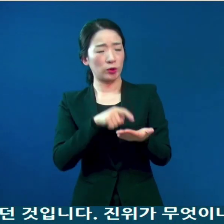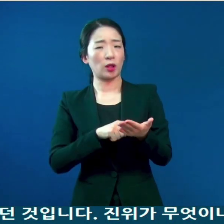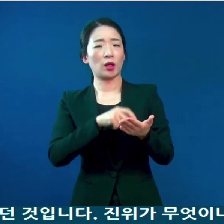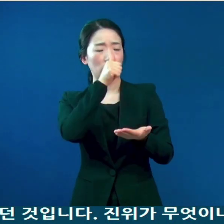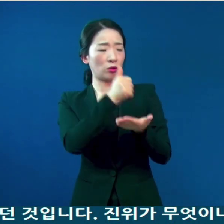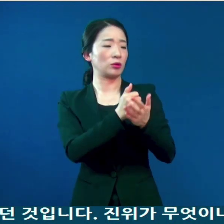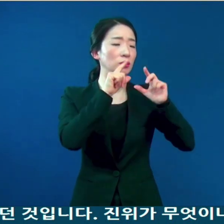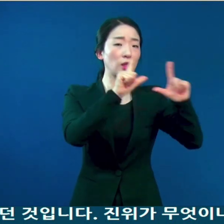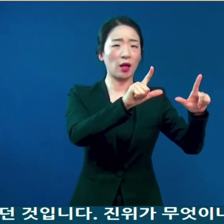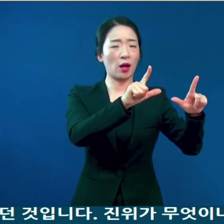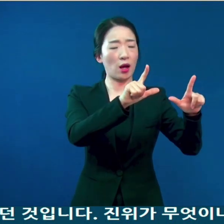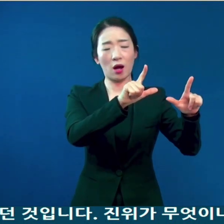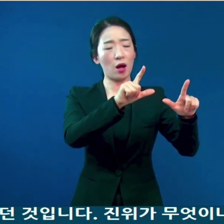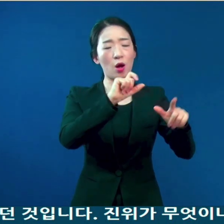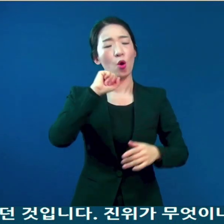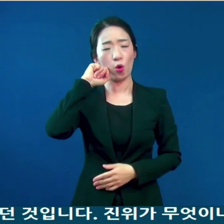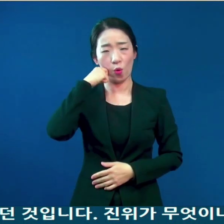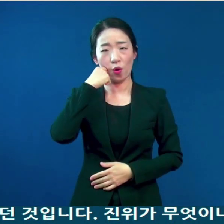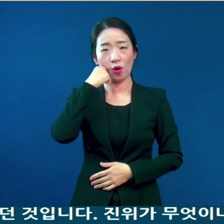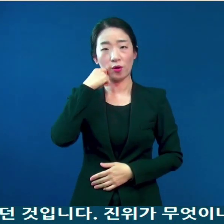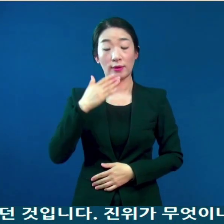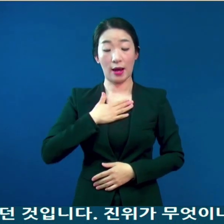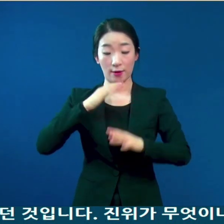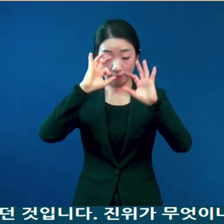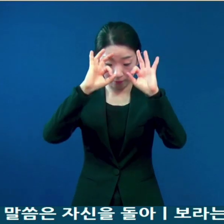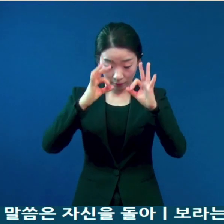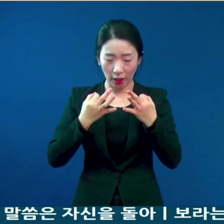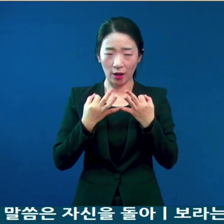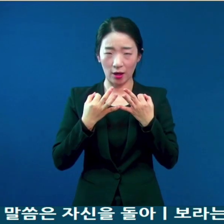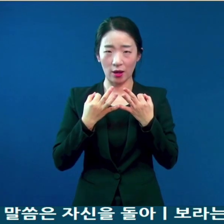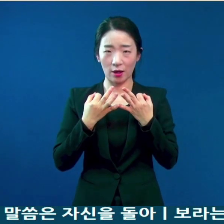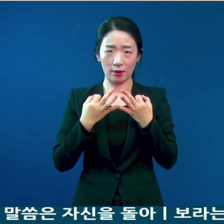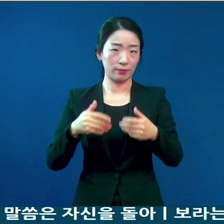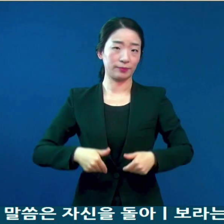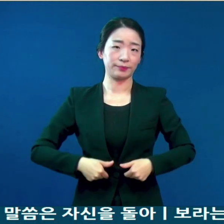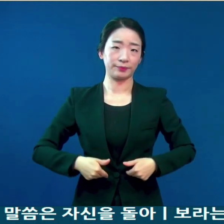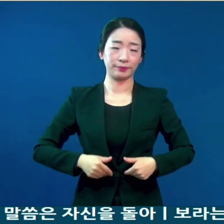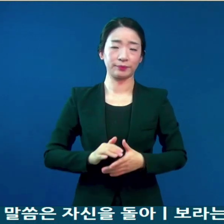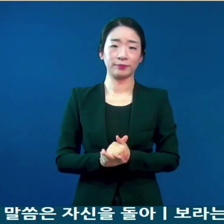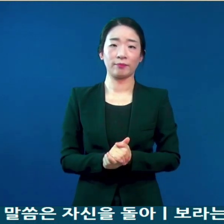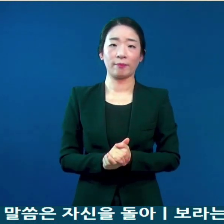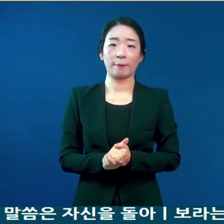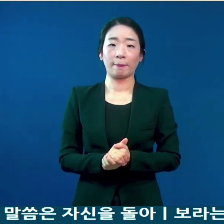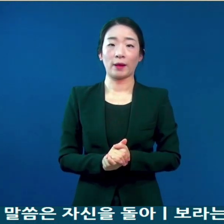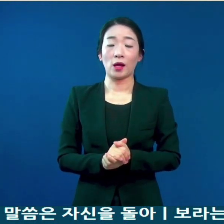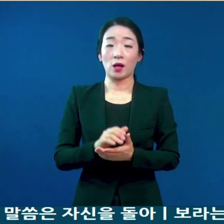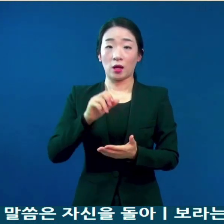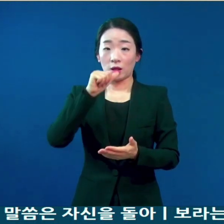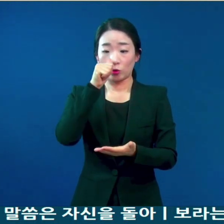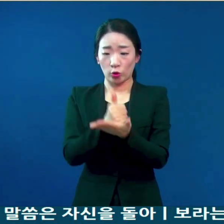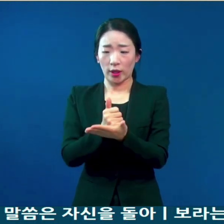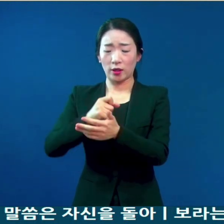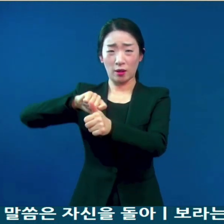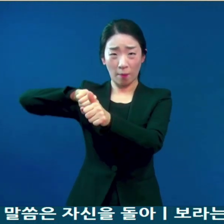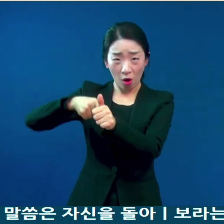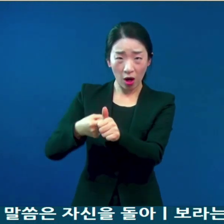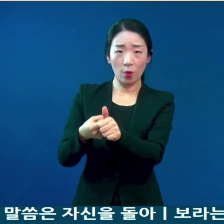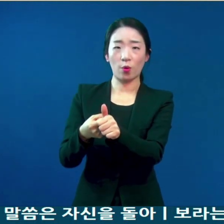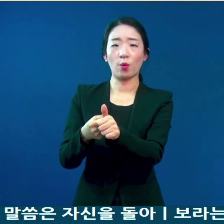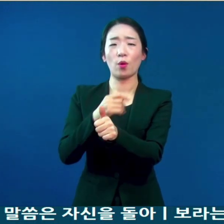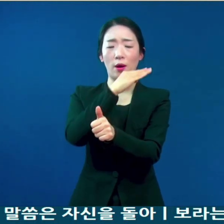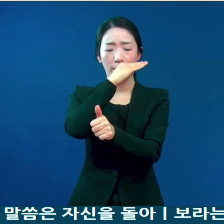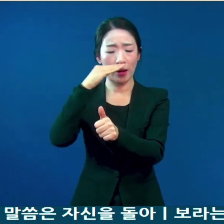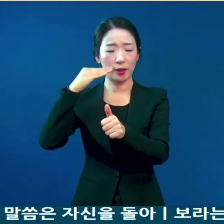없다고 교훈하시는 겁니다. 모세의 가르침은 죄를 바로잡는 것에 있었습니다. 죄를 벌함으로 바른 공동체를 이룰